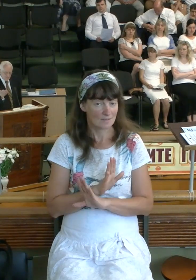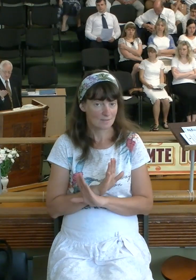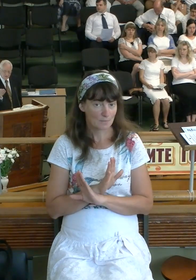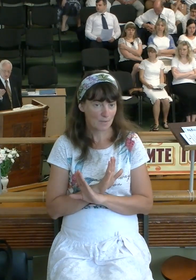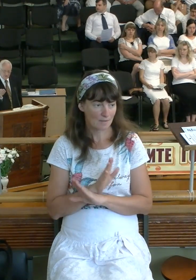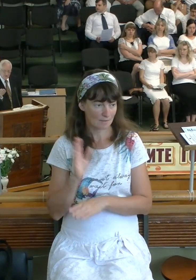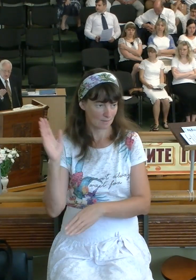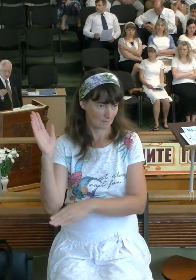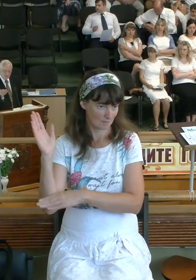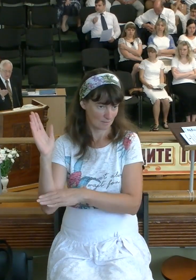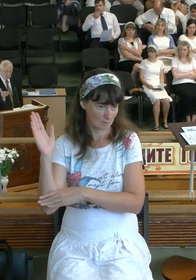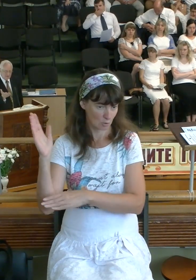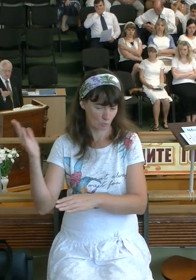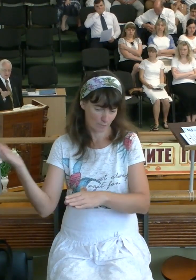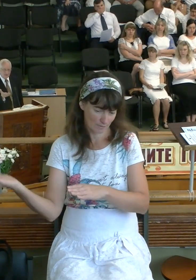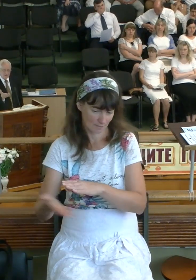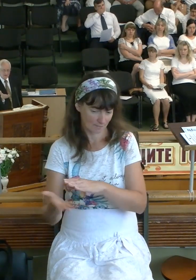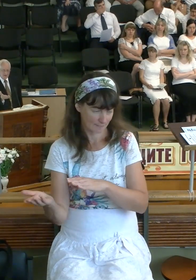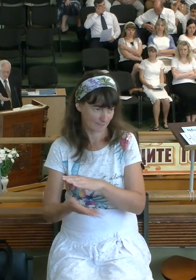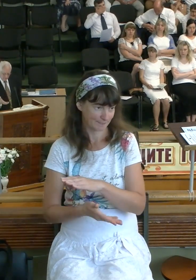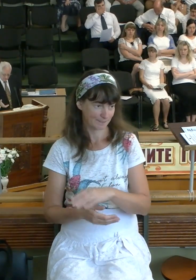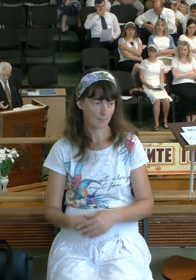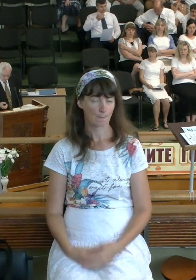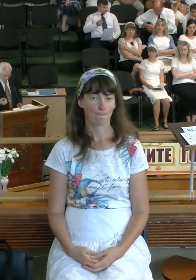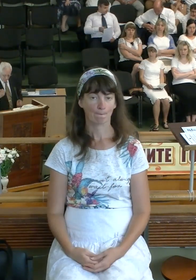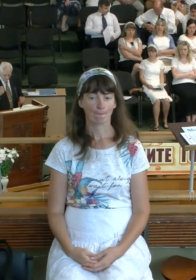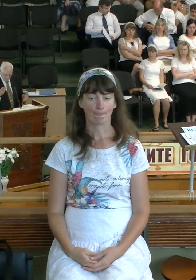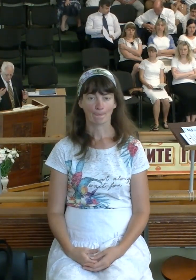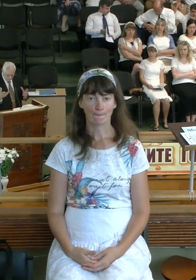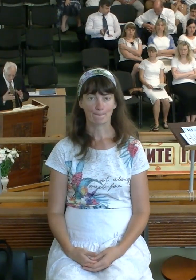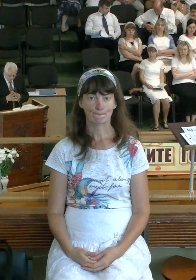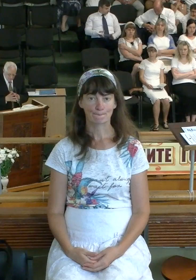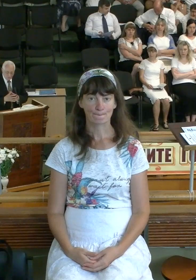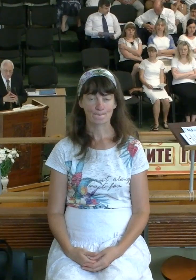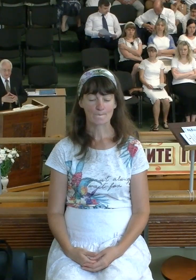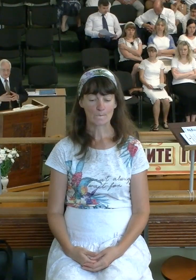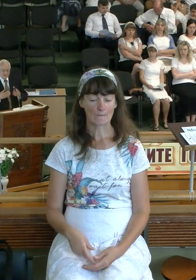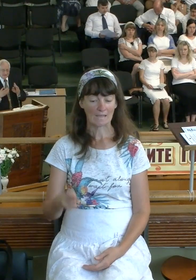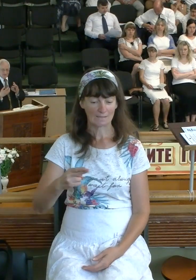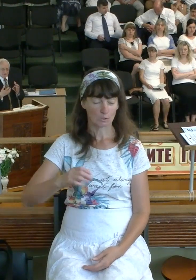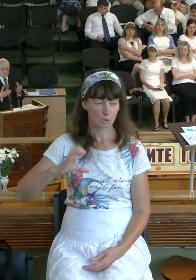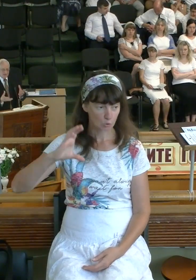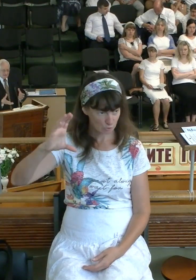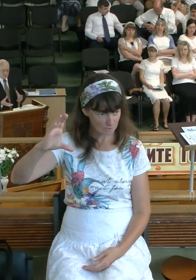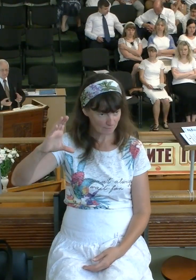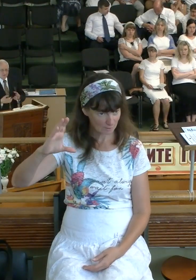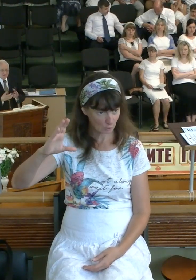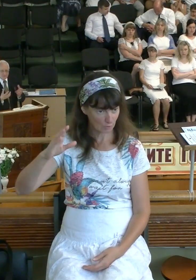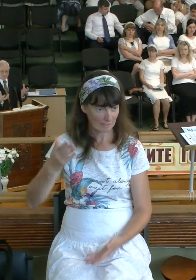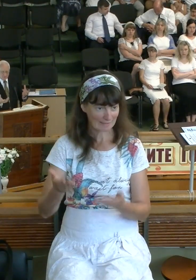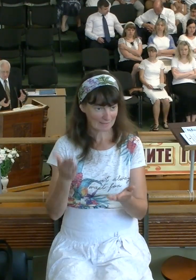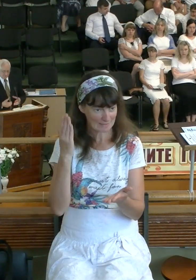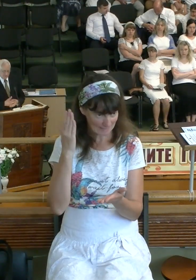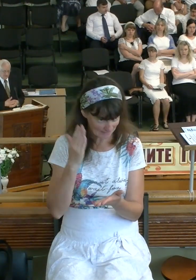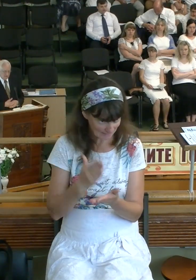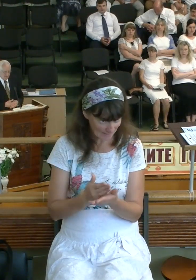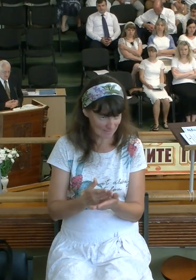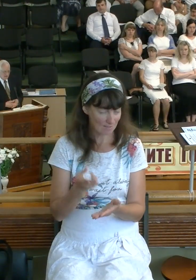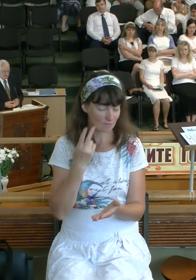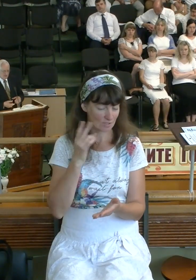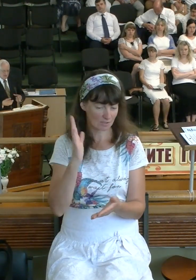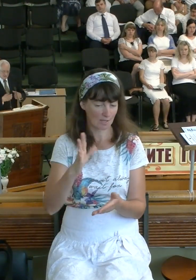Смерть. Срубишь ее. Друзья дорогие. Поэтому Дух Святой, если Он есть, Он плоды